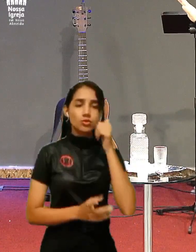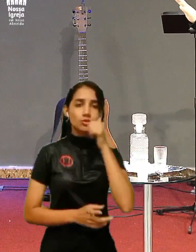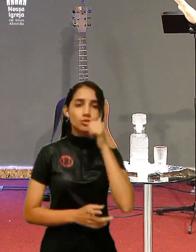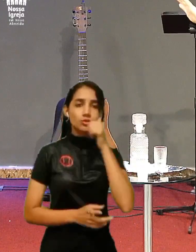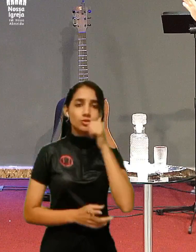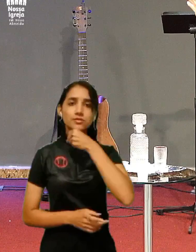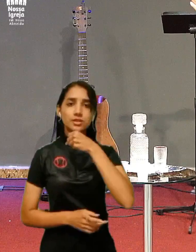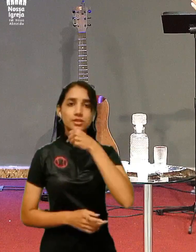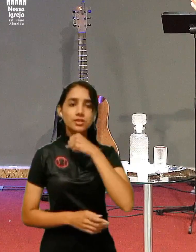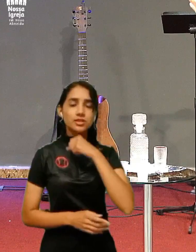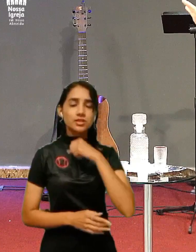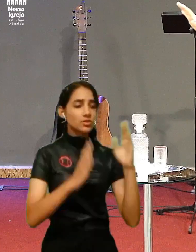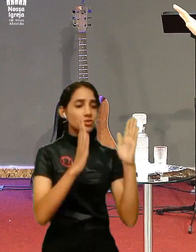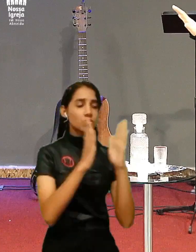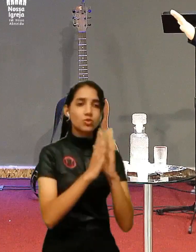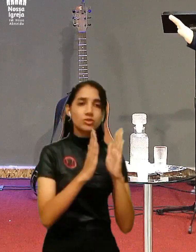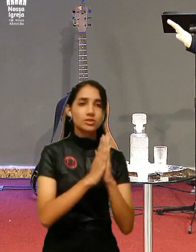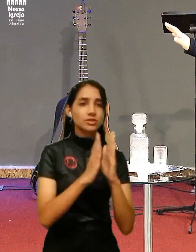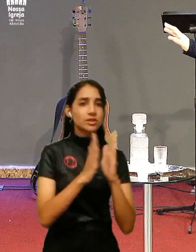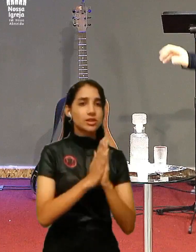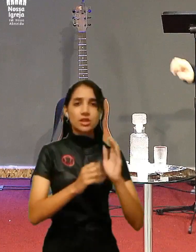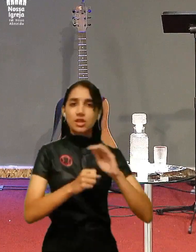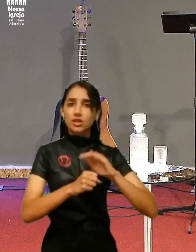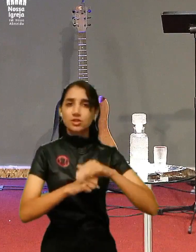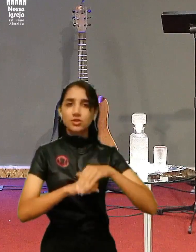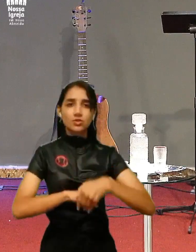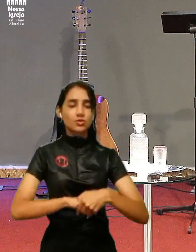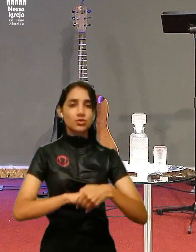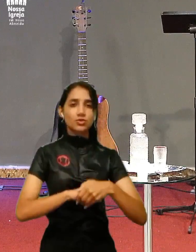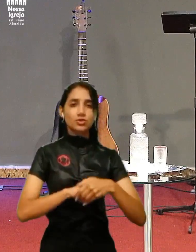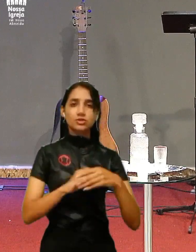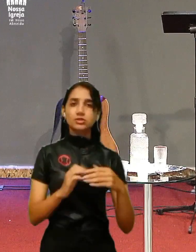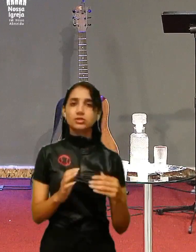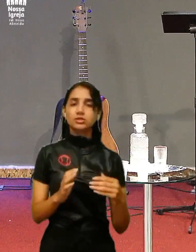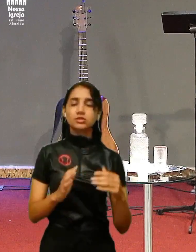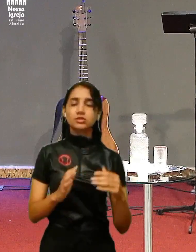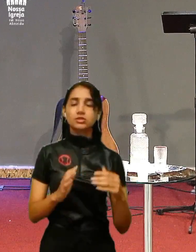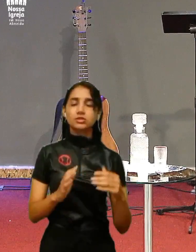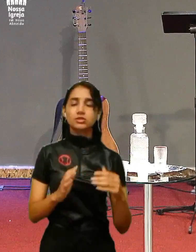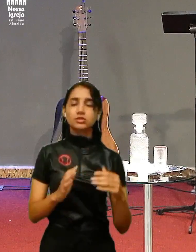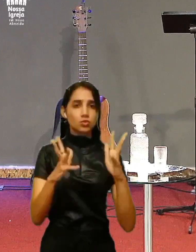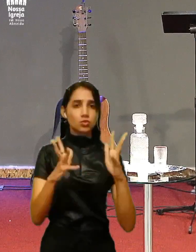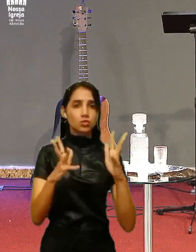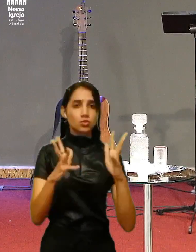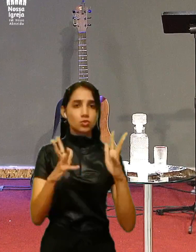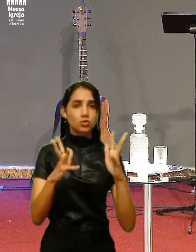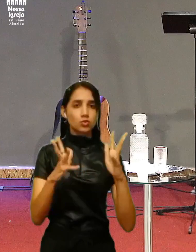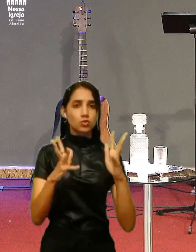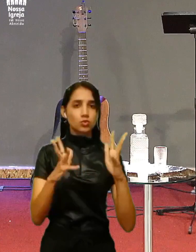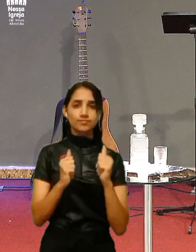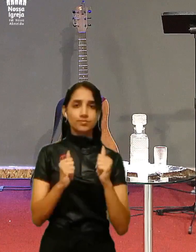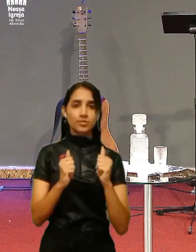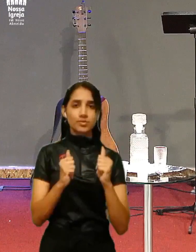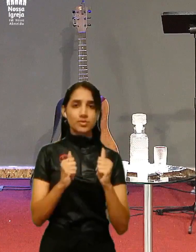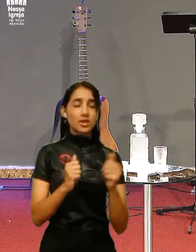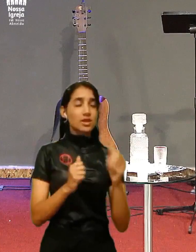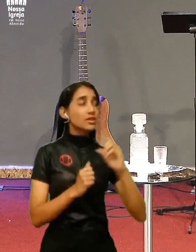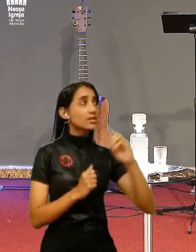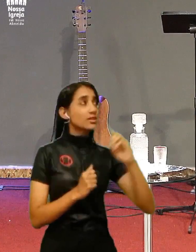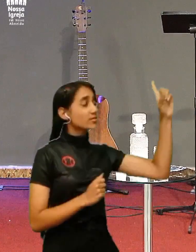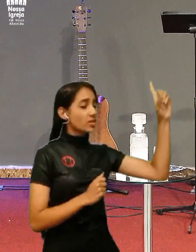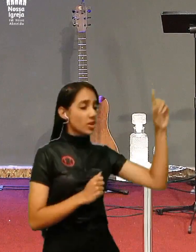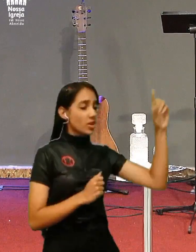madrugada, orando a noite inteira para que Deus transformasse, trouxesse vida sobre eles.